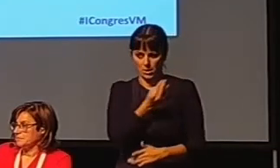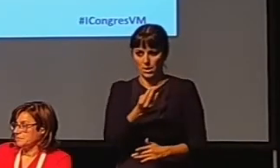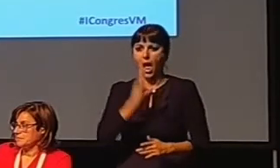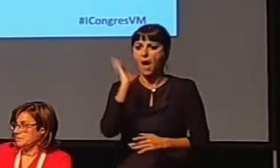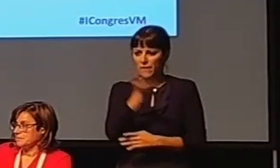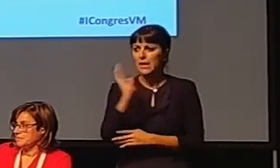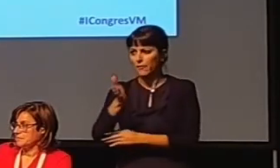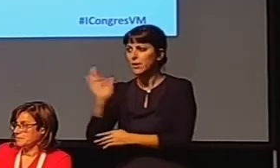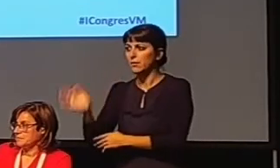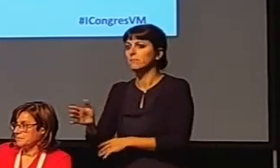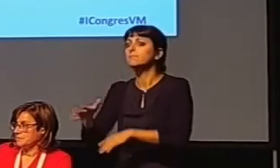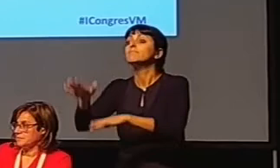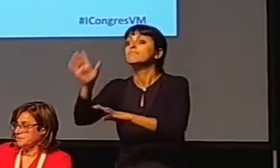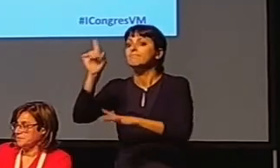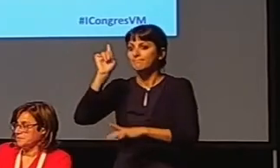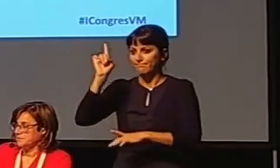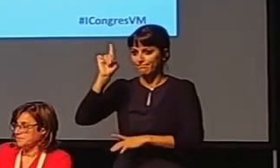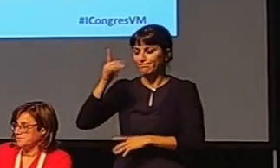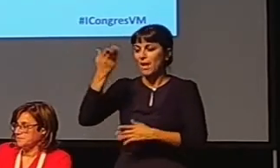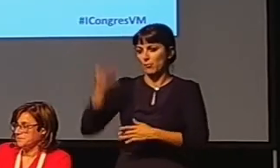cert, punts liles.